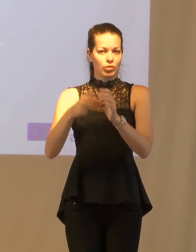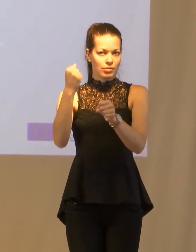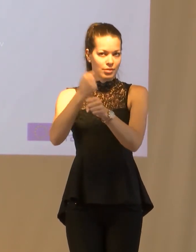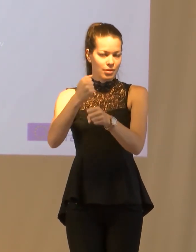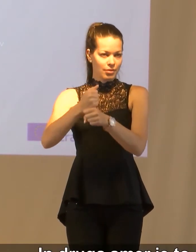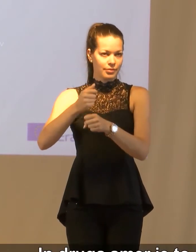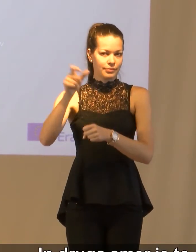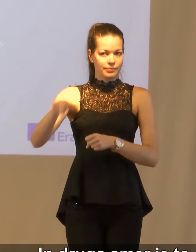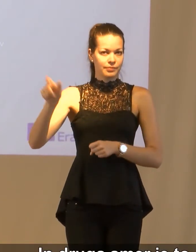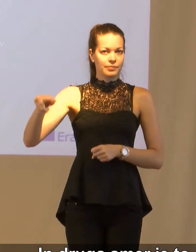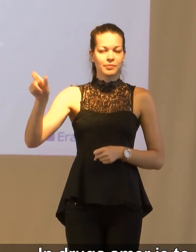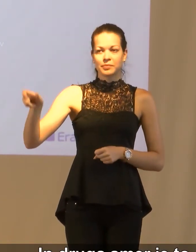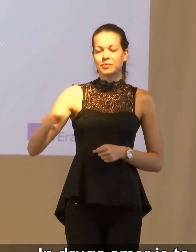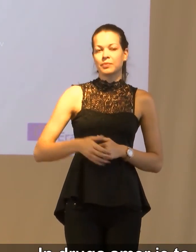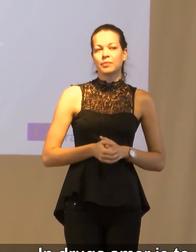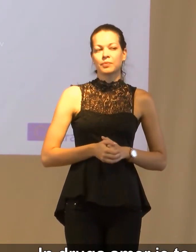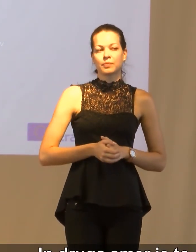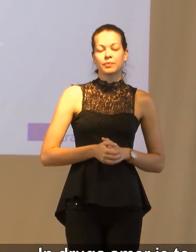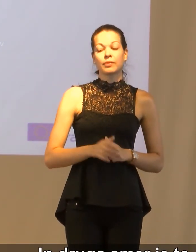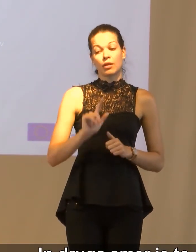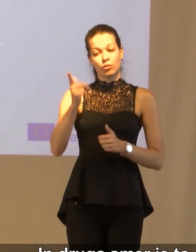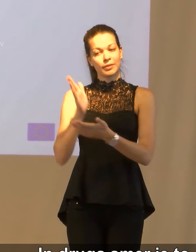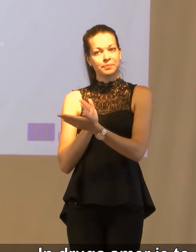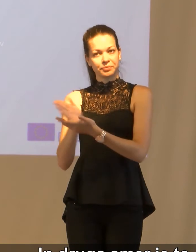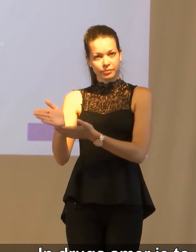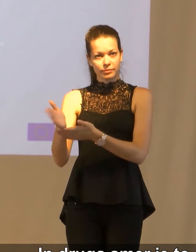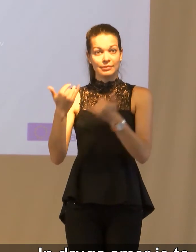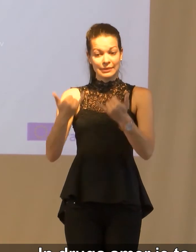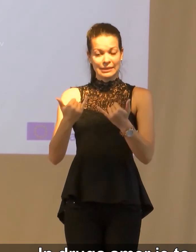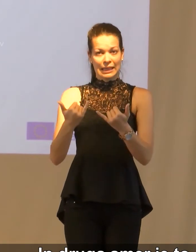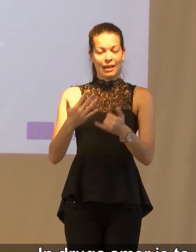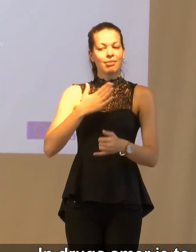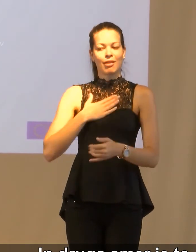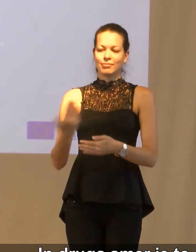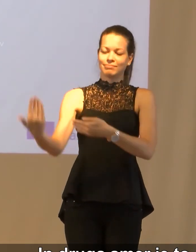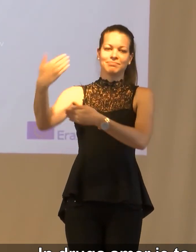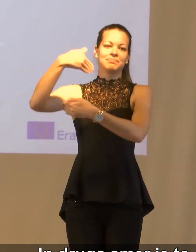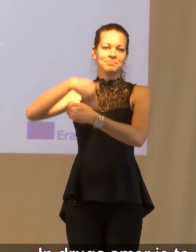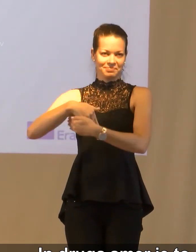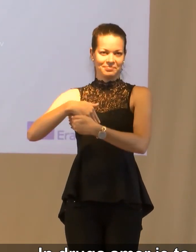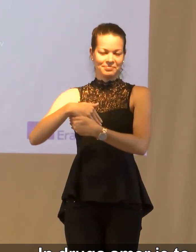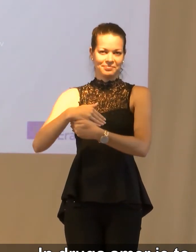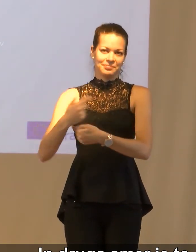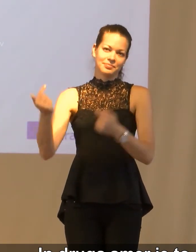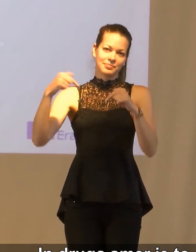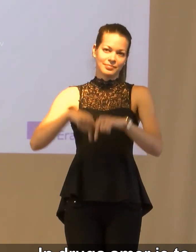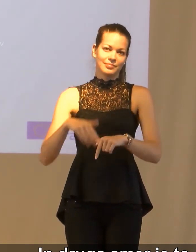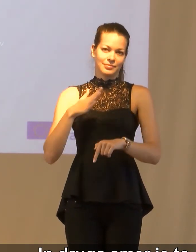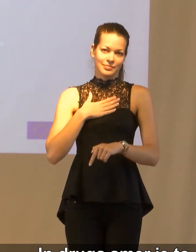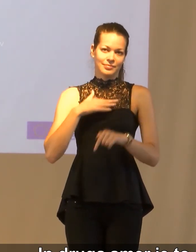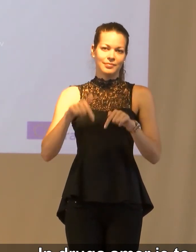delavci. In druga smer je to, da so te naši gostitelji prišli k